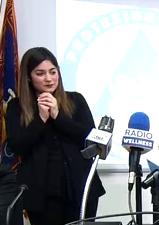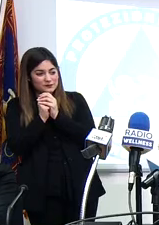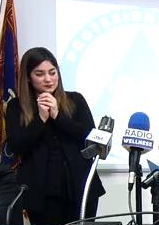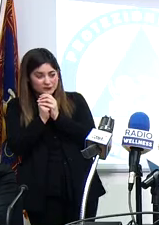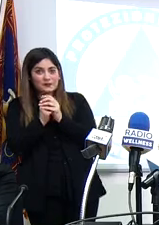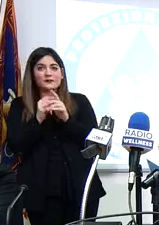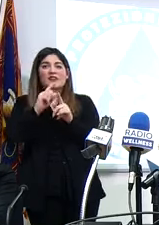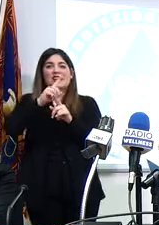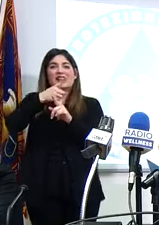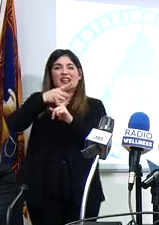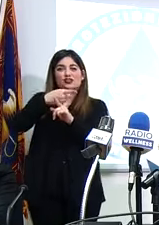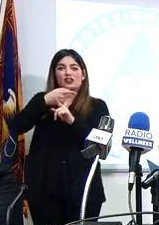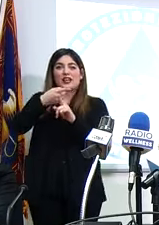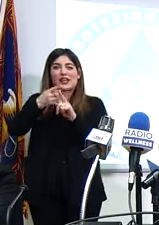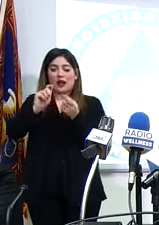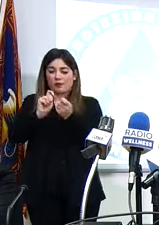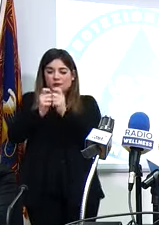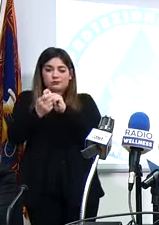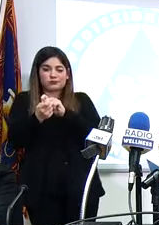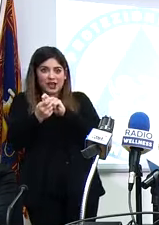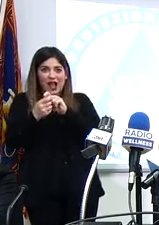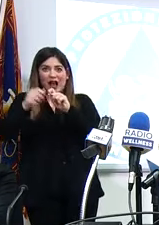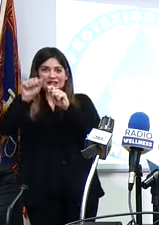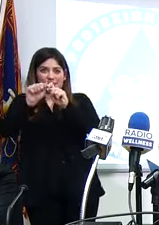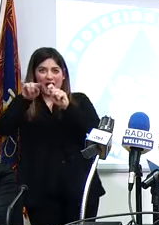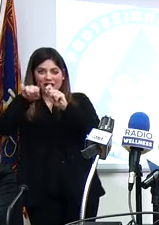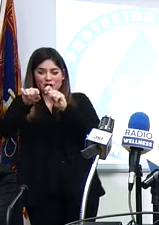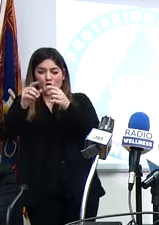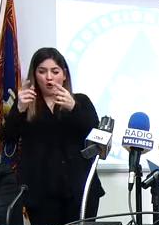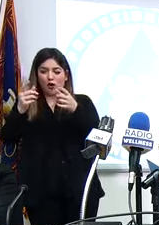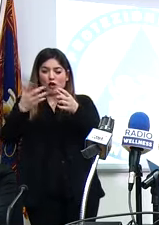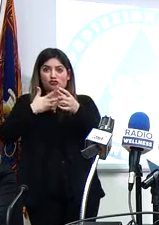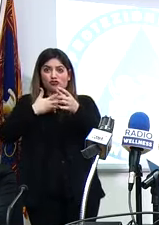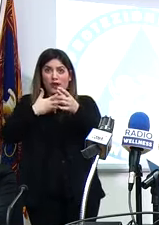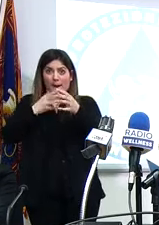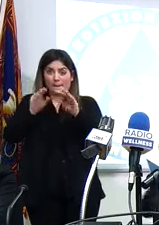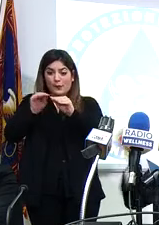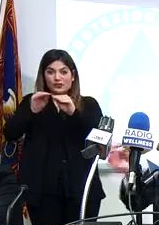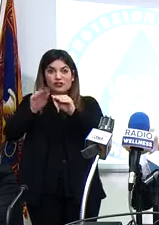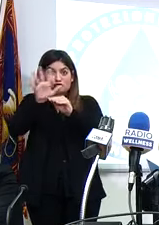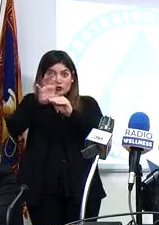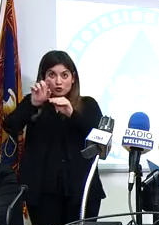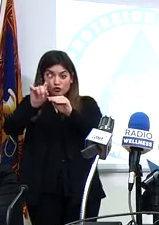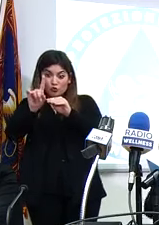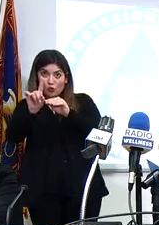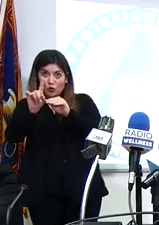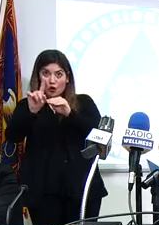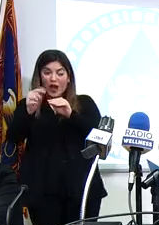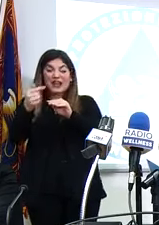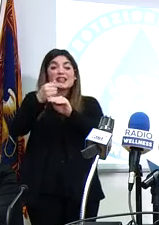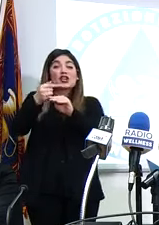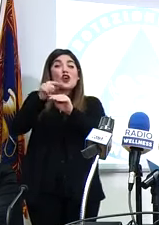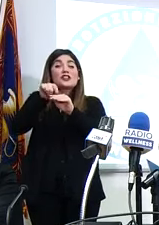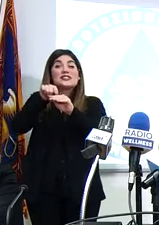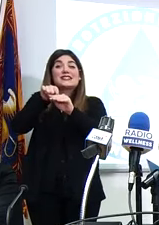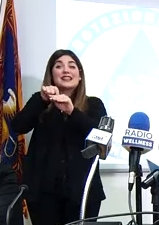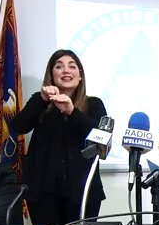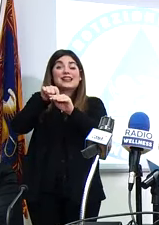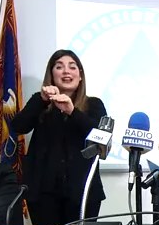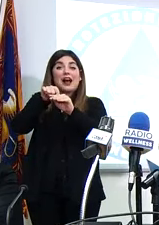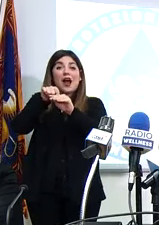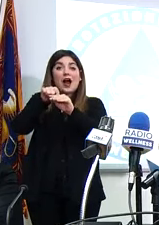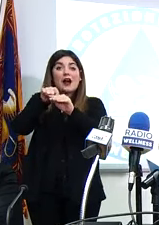di un aspartico, ha nella posizione 501 una tirosina al posto di una